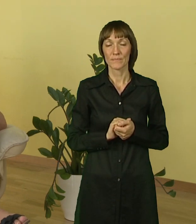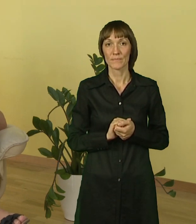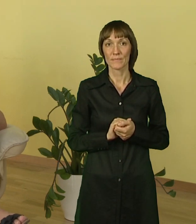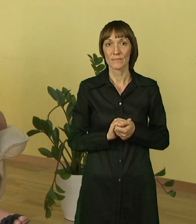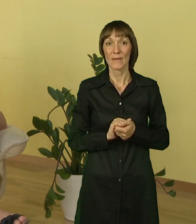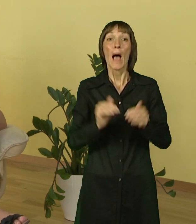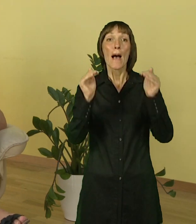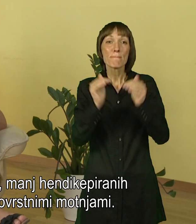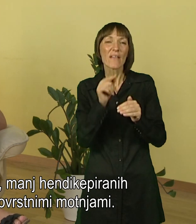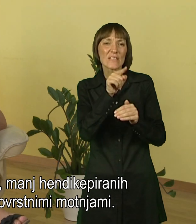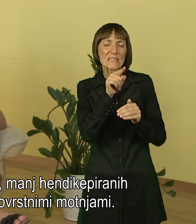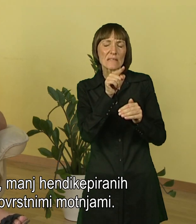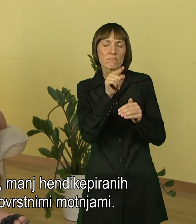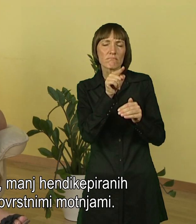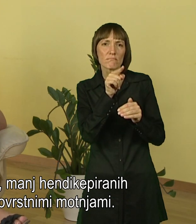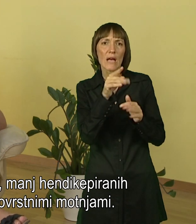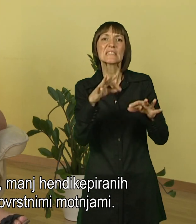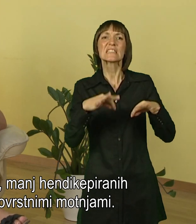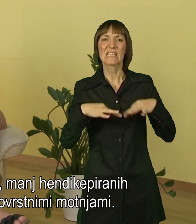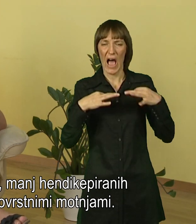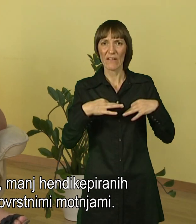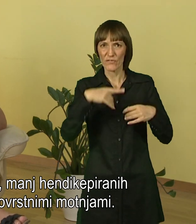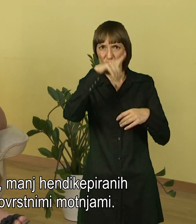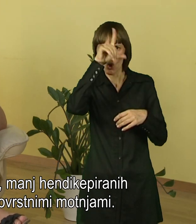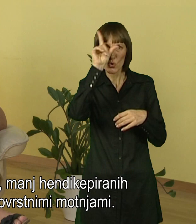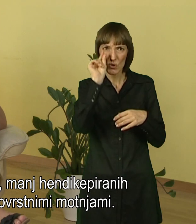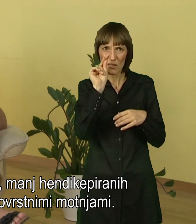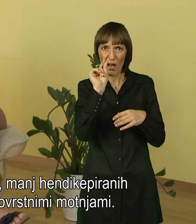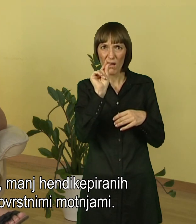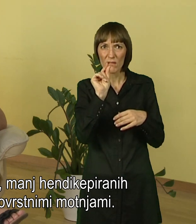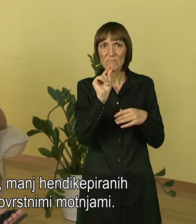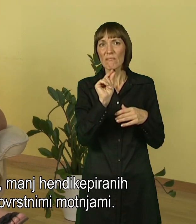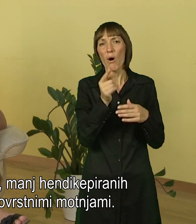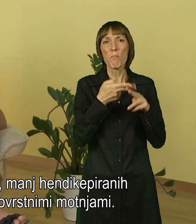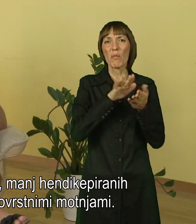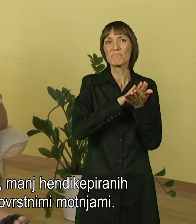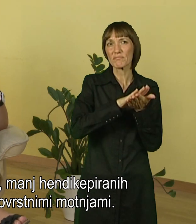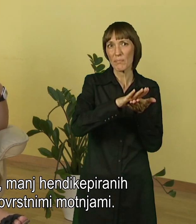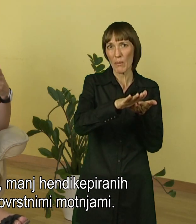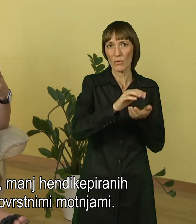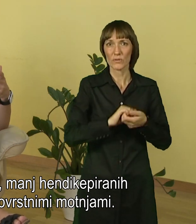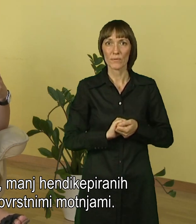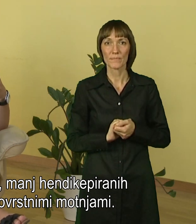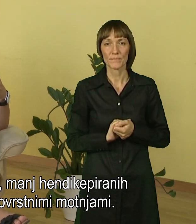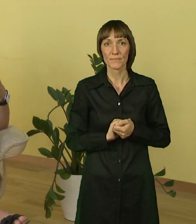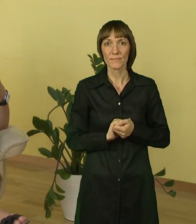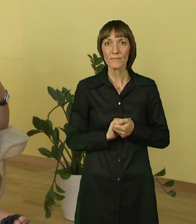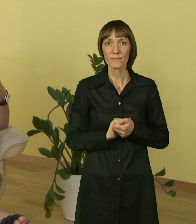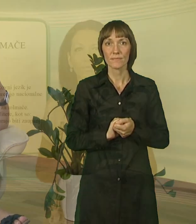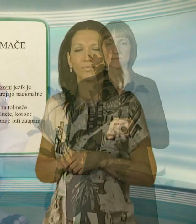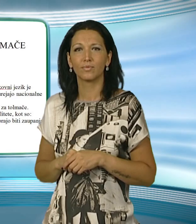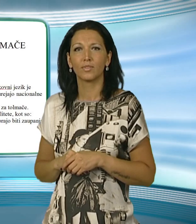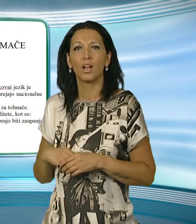ja, zdaj, če izhajam skoti sebe, manj hendikepiranih ljudi srečujem, ne, z te tovrstnimi motnjami, ne.